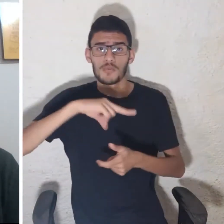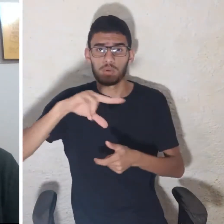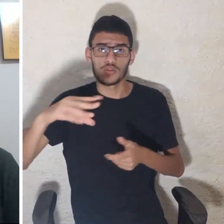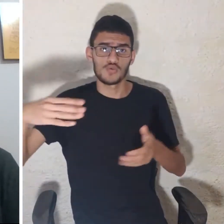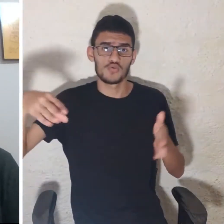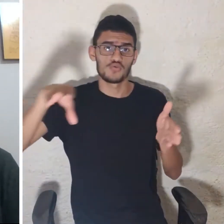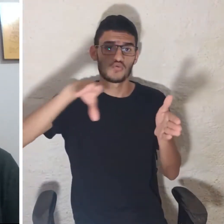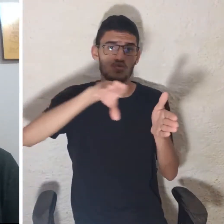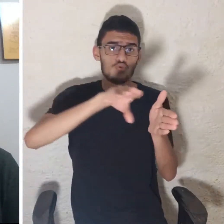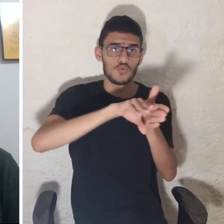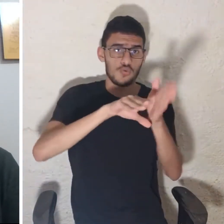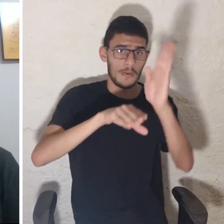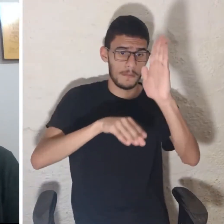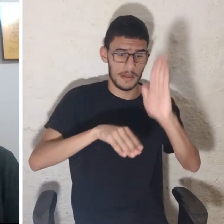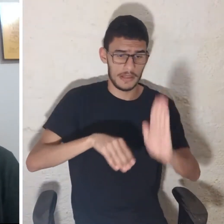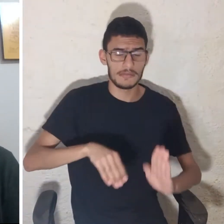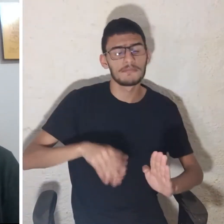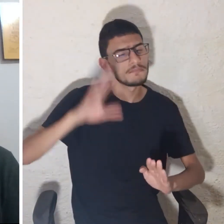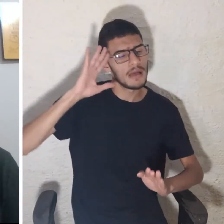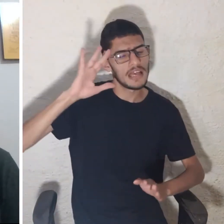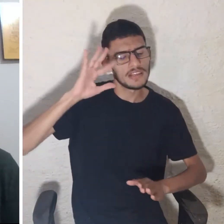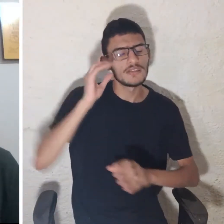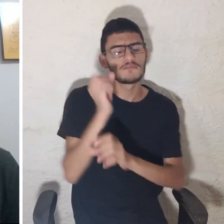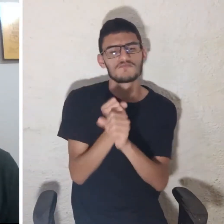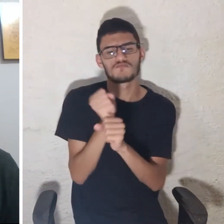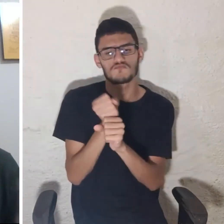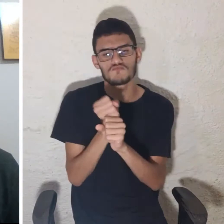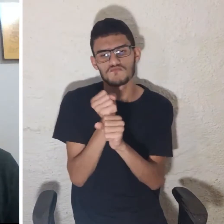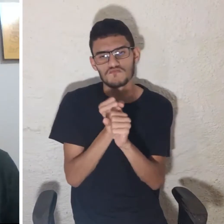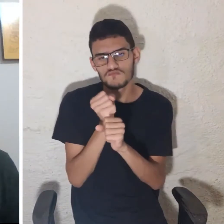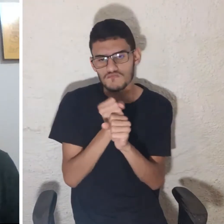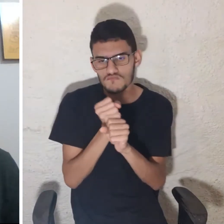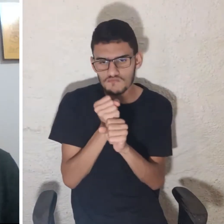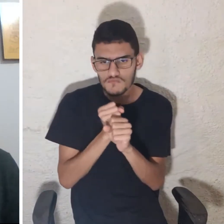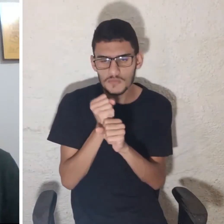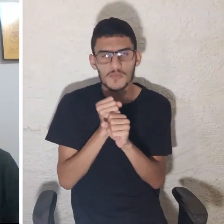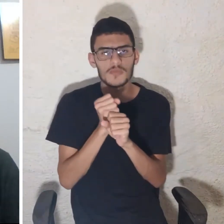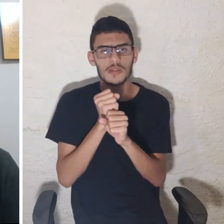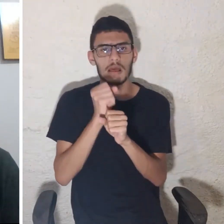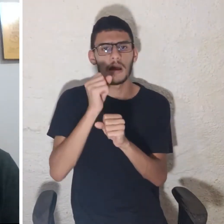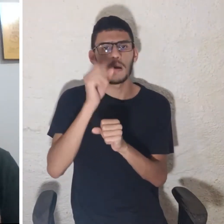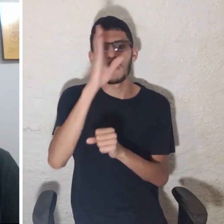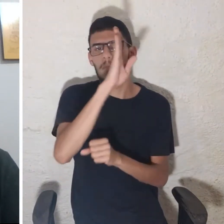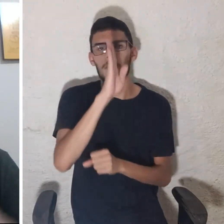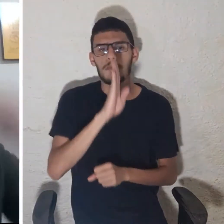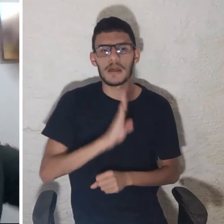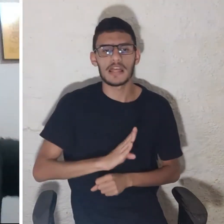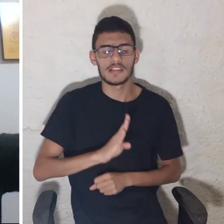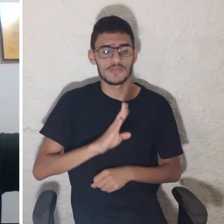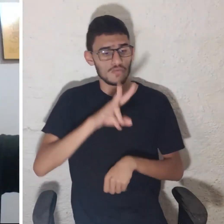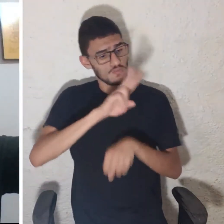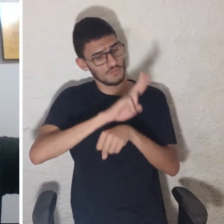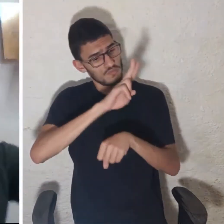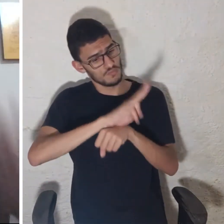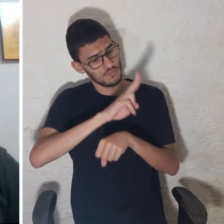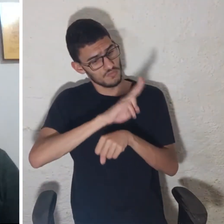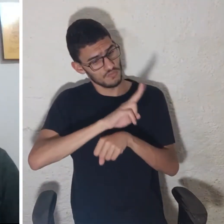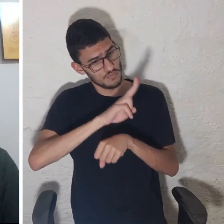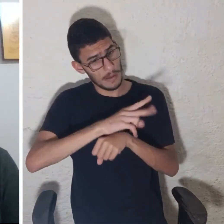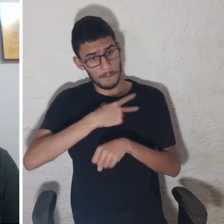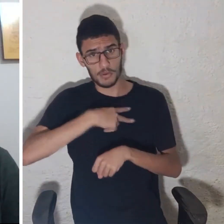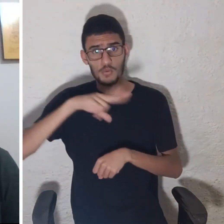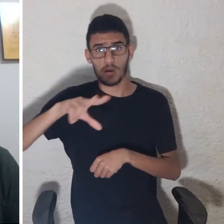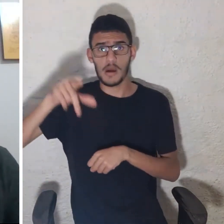Brasil. Né? Imaginem o seguinte. Imagine que durante muitos séculos o Brasil foi governado pelos portugueses, mas o rei de Portugal estava lá,